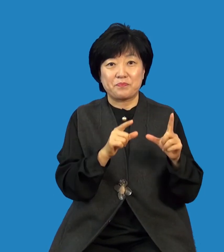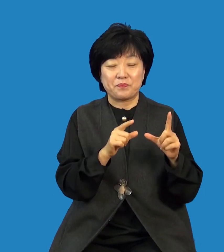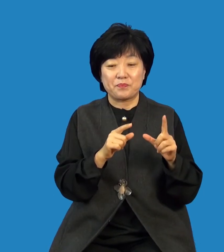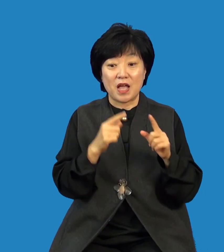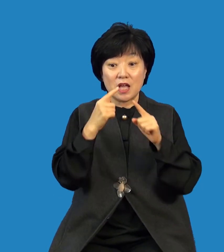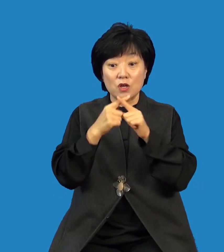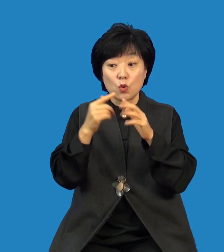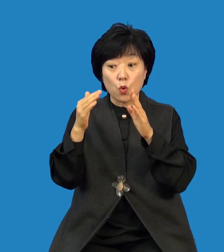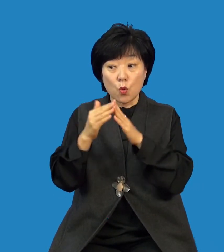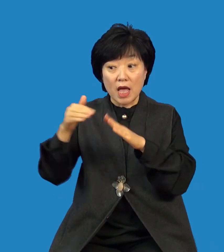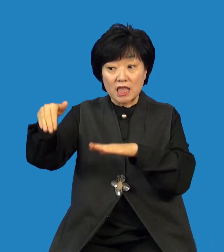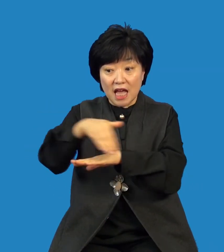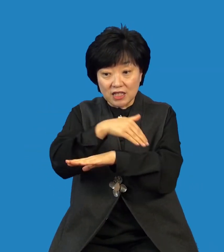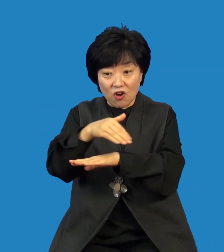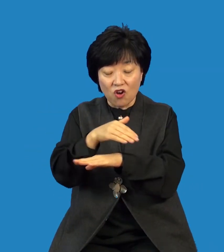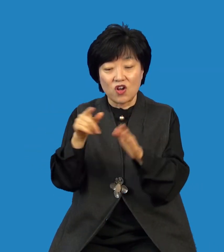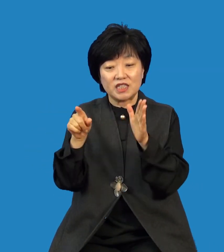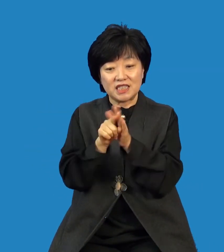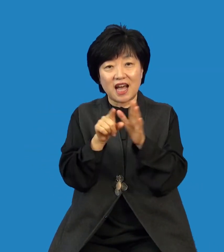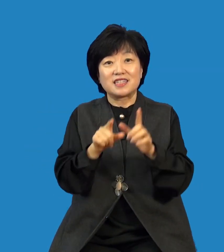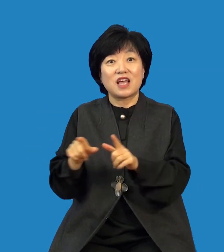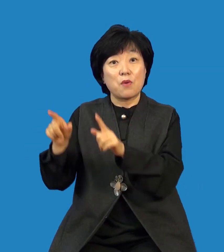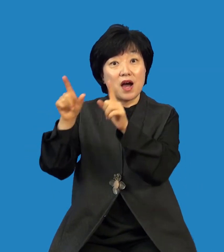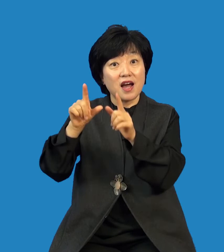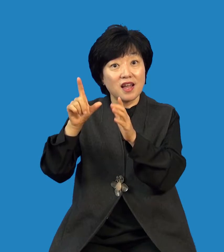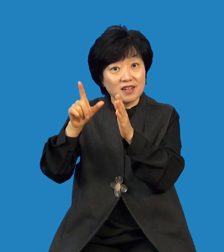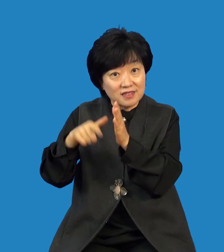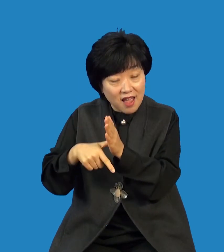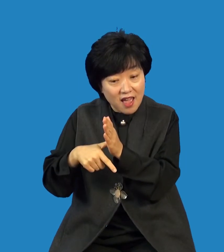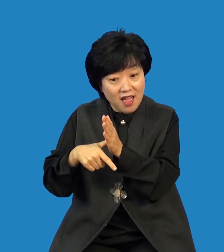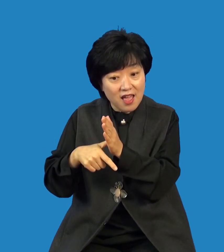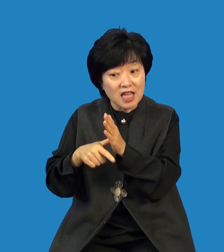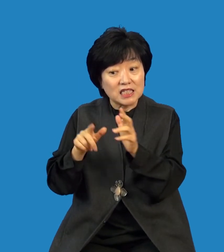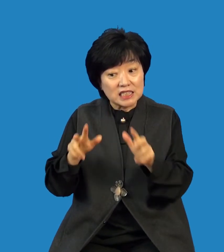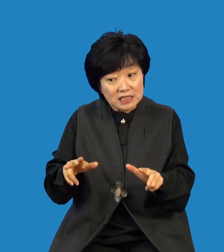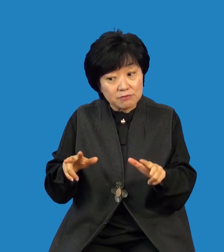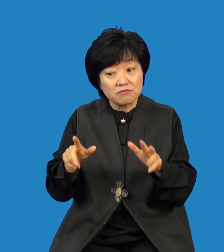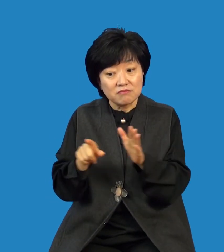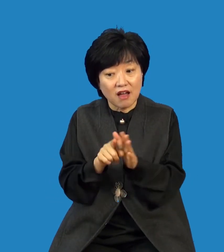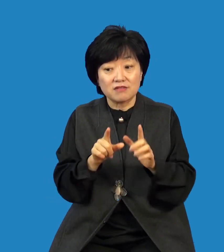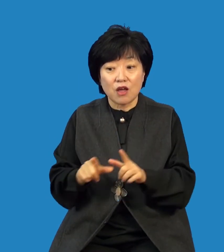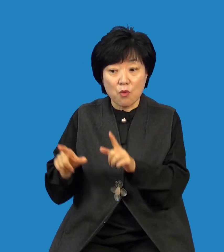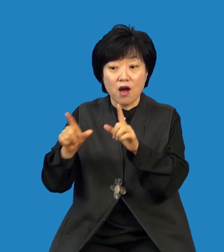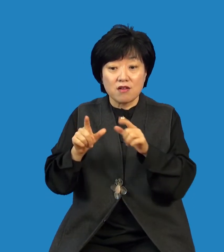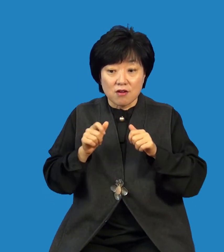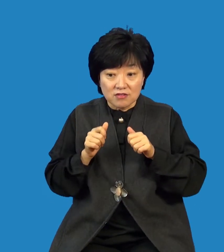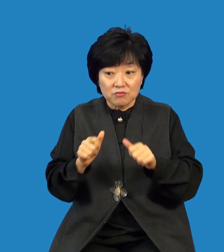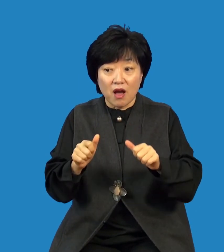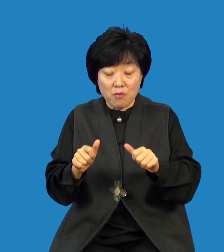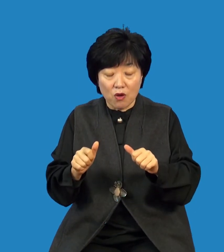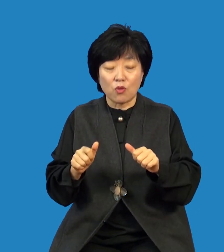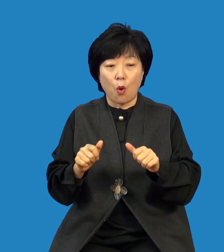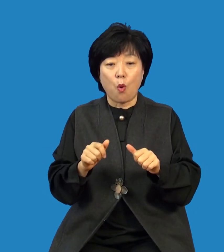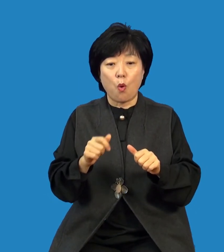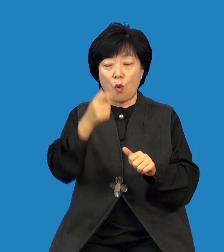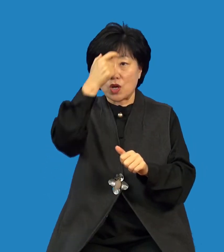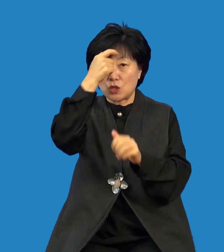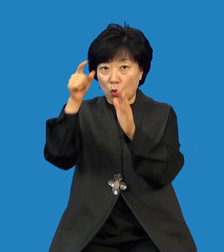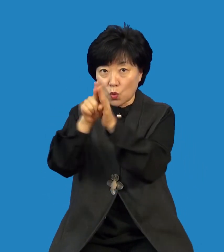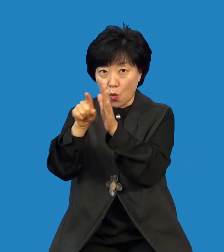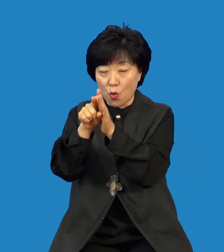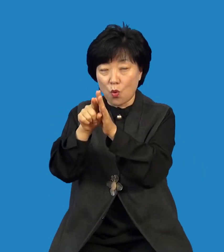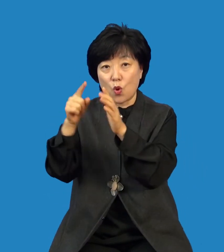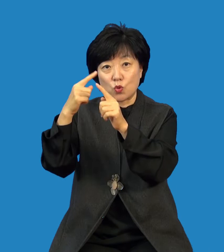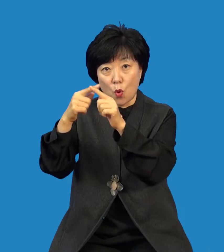때 또는 아니면 신앙생활을 새롭게 시작하실 때 아니면 이미 신앙생활을 하고 계신 분들 가운데도 기독교 또는 교회 또는